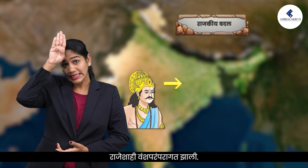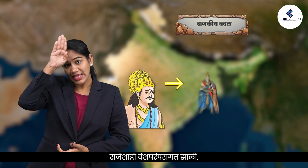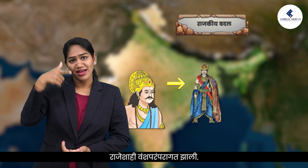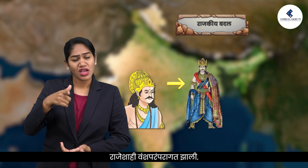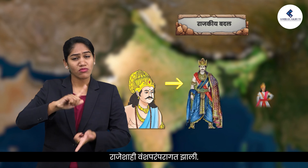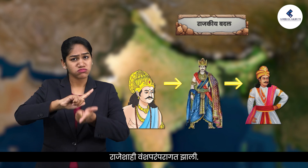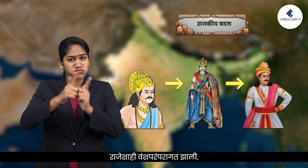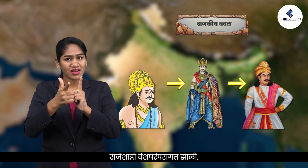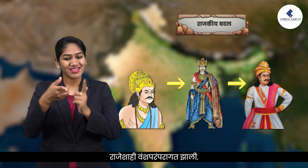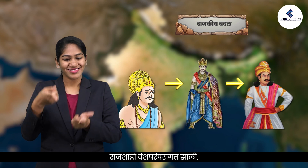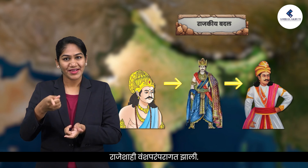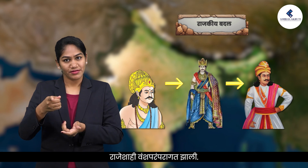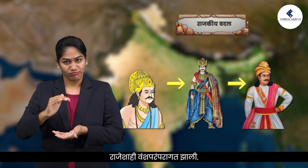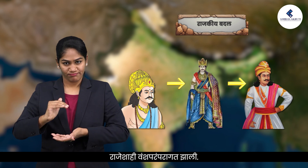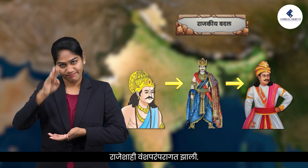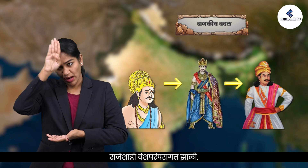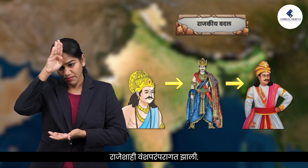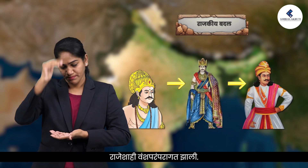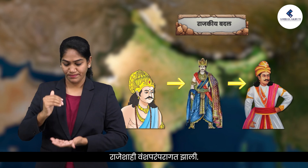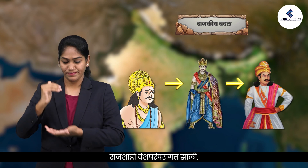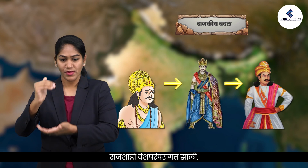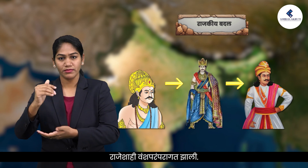राजेशाही वंशपरंपरागत झाली.